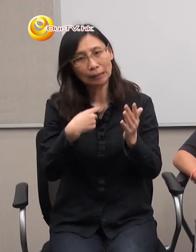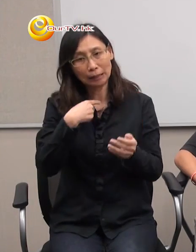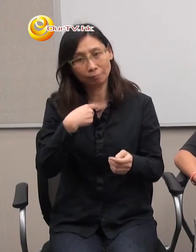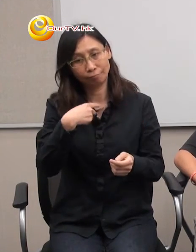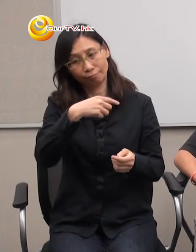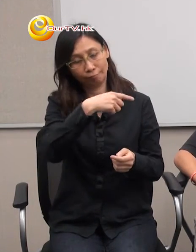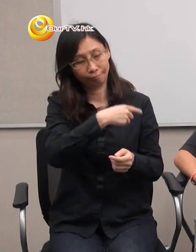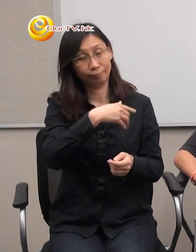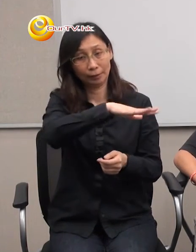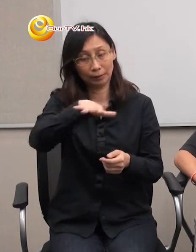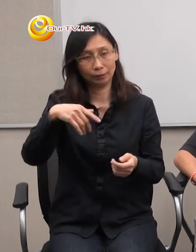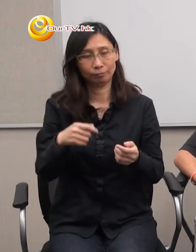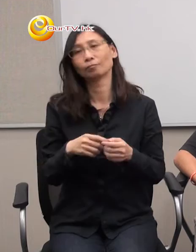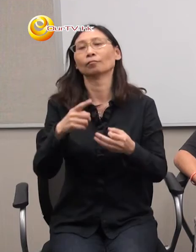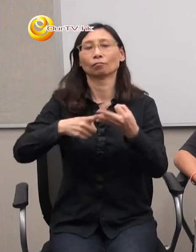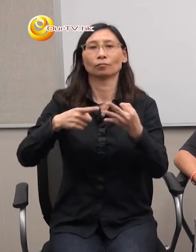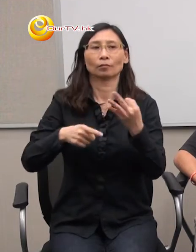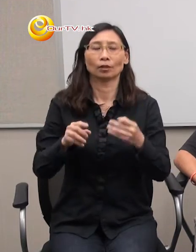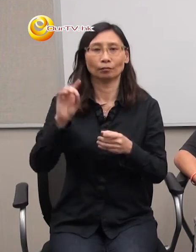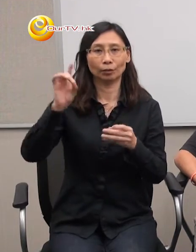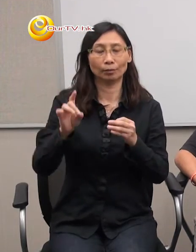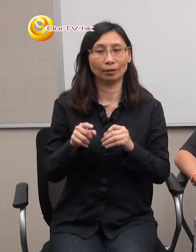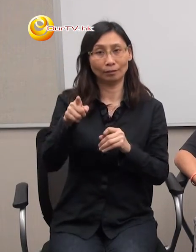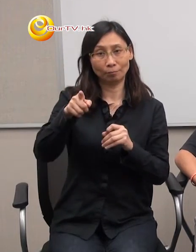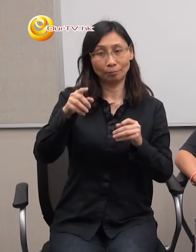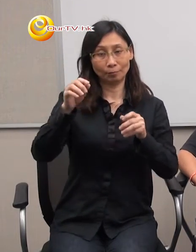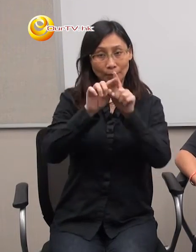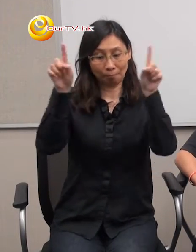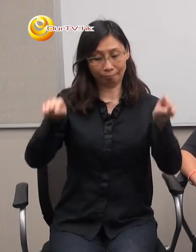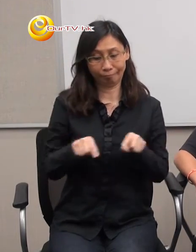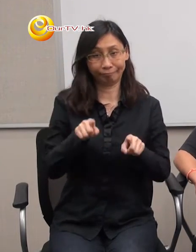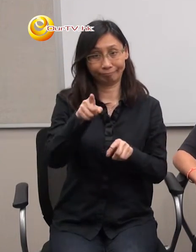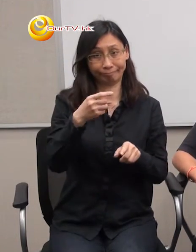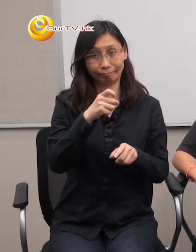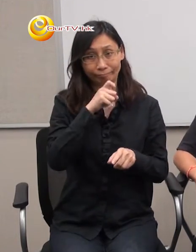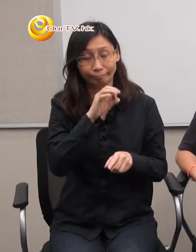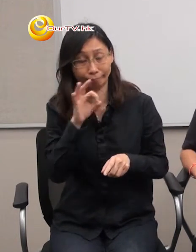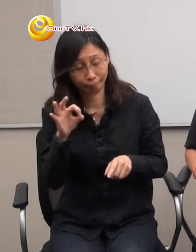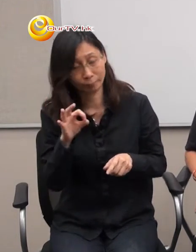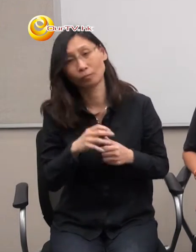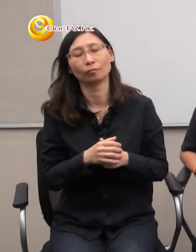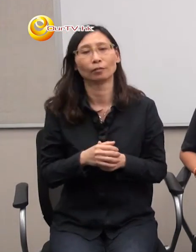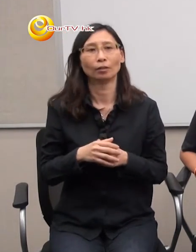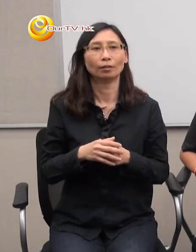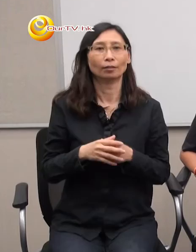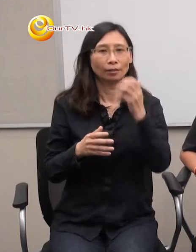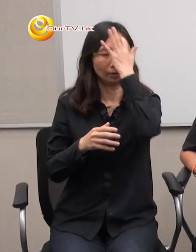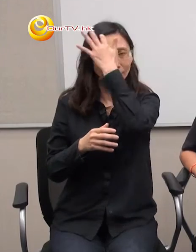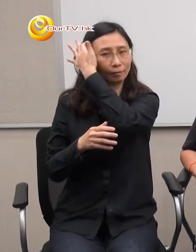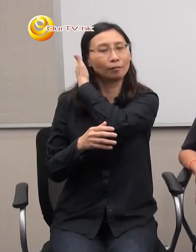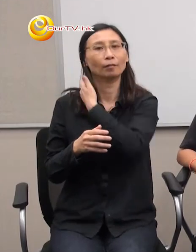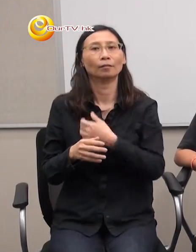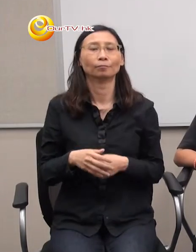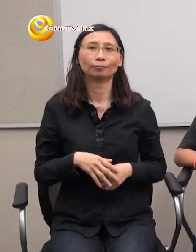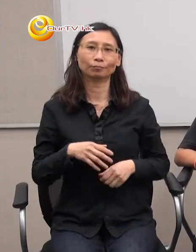就話孫公孫公表你有冇咁嘅？而家真係問佢，我真係問佢，係真係表你有冇啊？真係 有